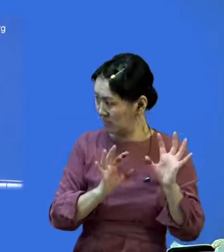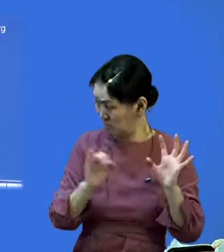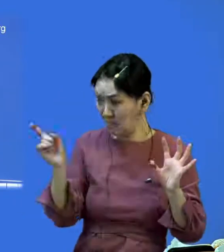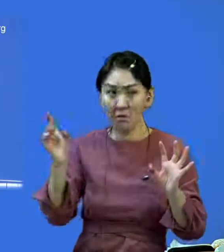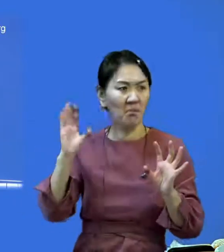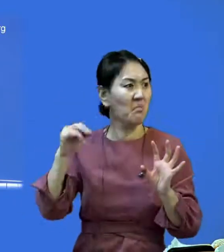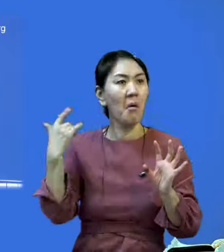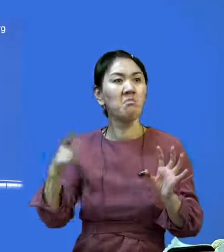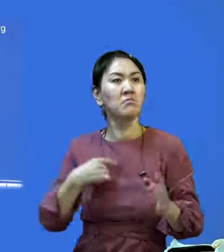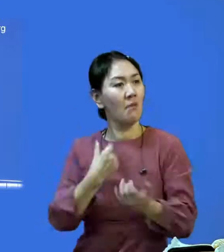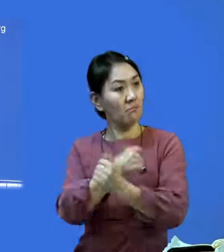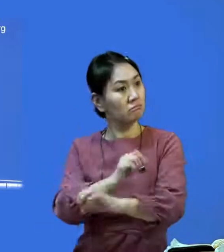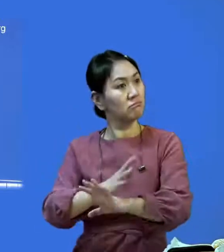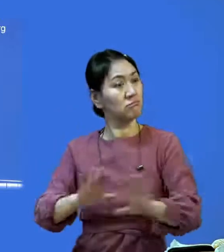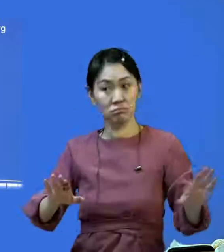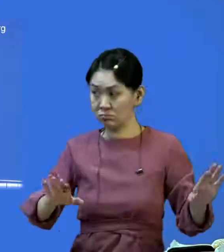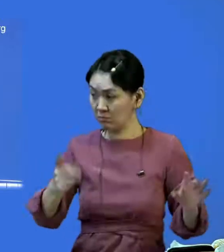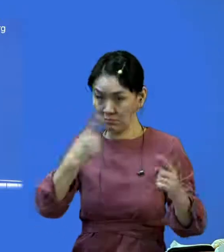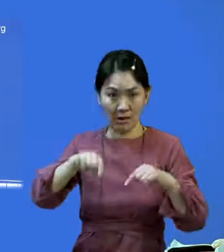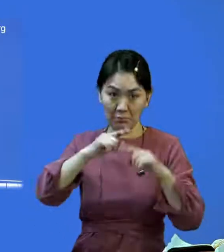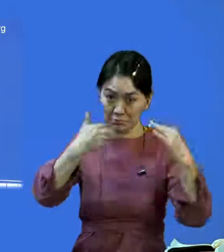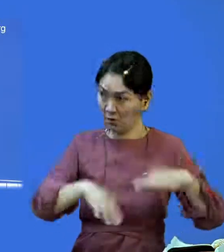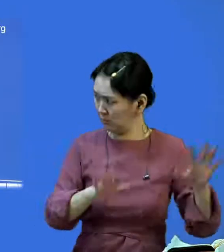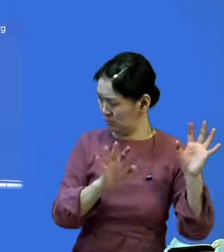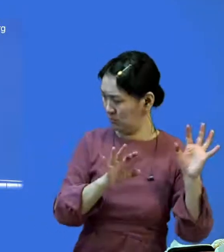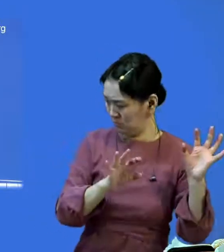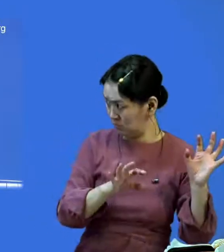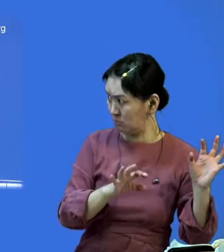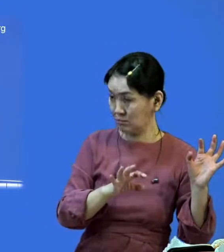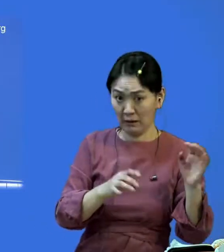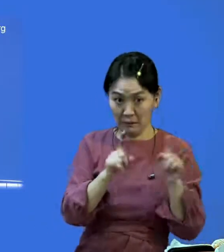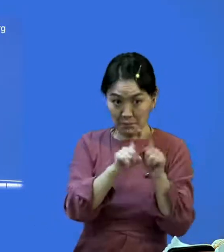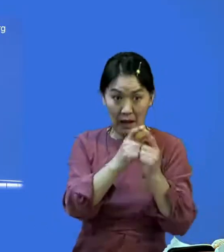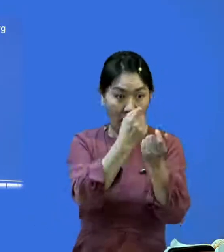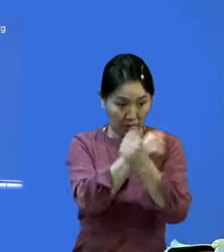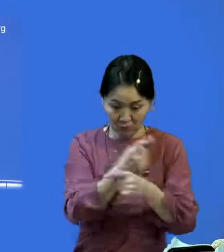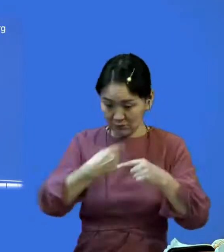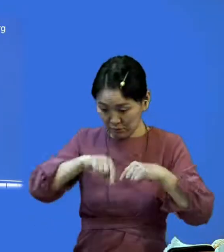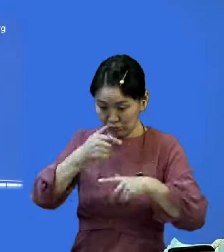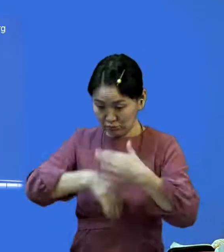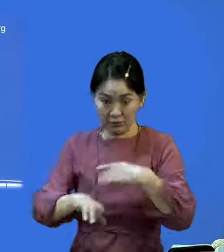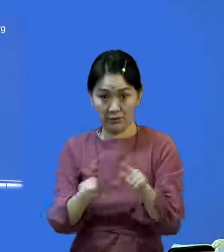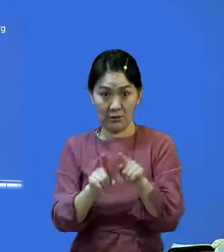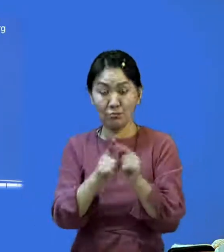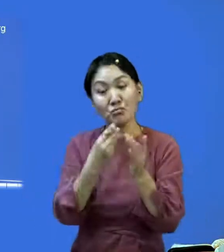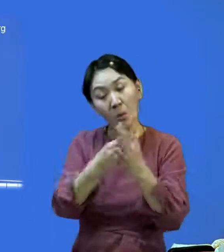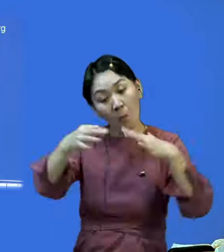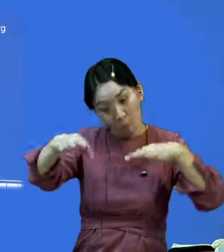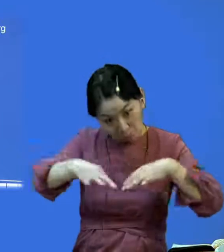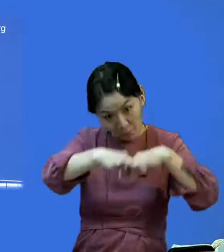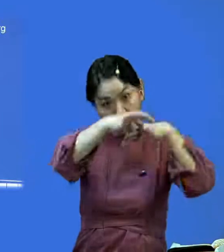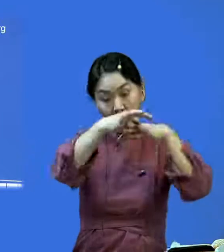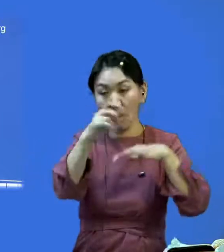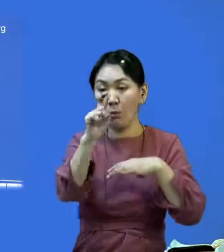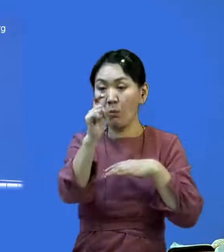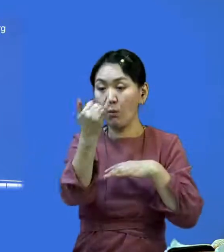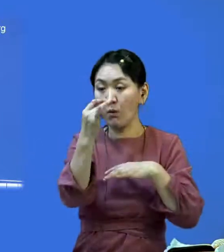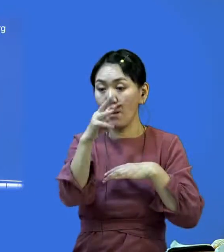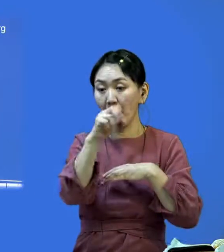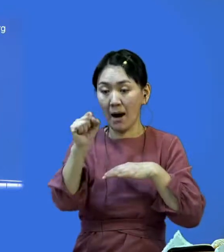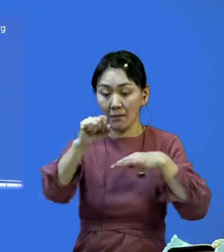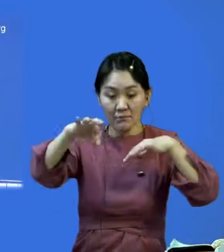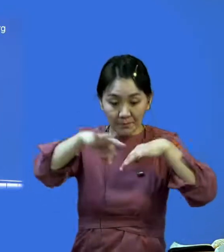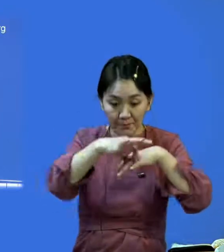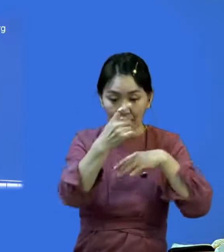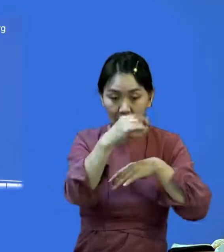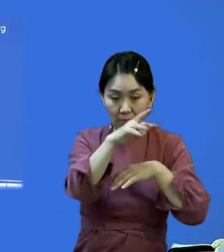гэж ярьж байгаа юм бэ? Дахин төрлөө гэхлээр бүр мэл гайхдаг. Уул нь адилхан үг байхгүй юу? Хурмаа хийлээ, хүнтэй суулаа гүн чи адилхан л үг байгаа